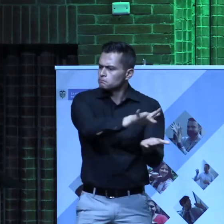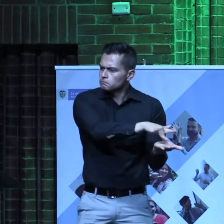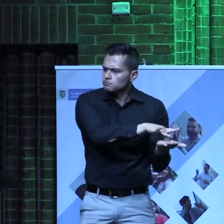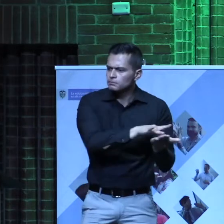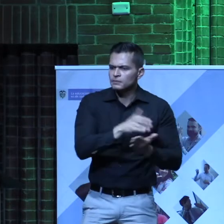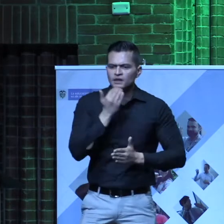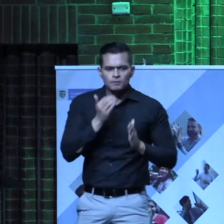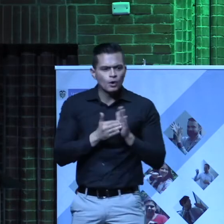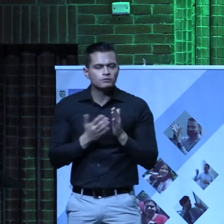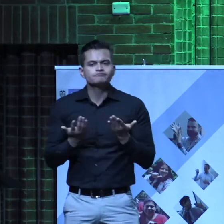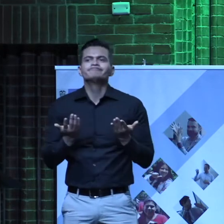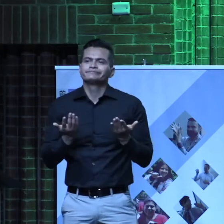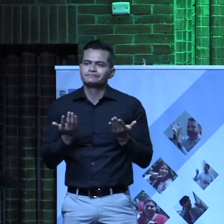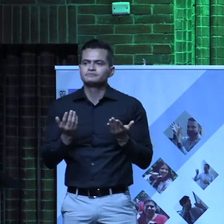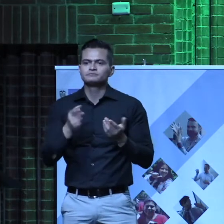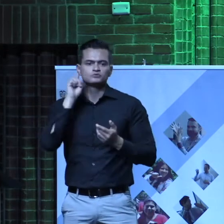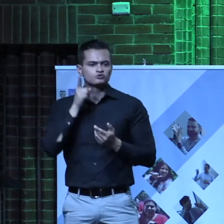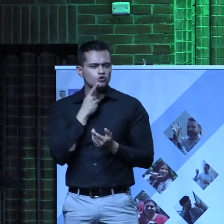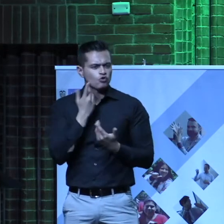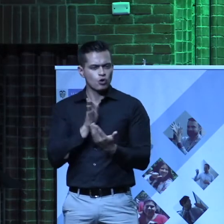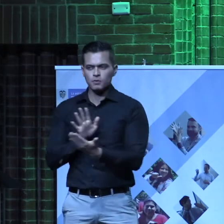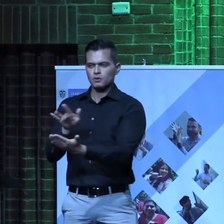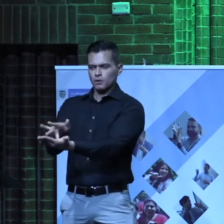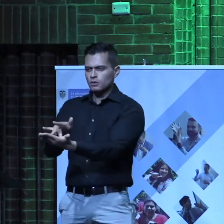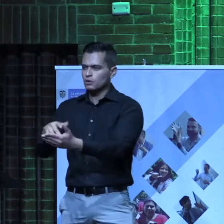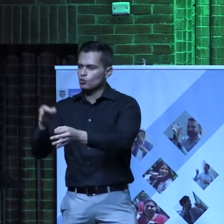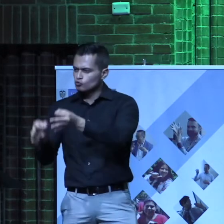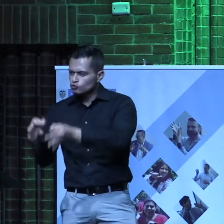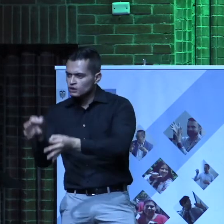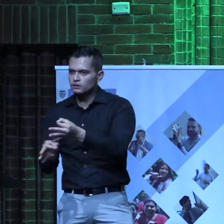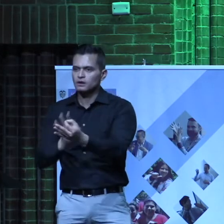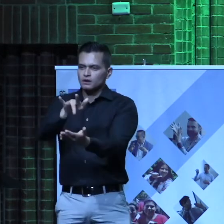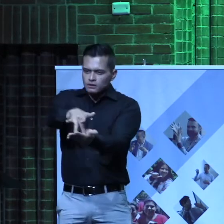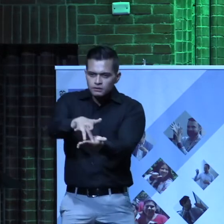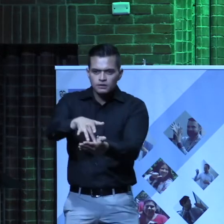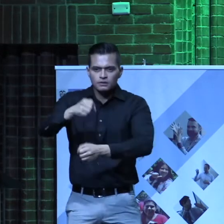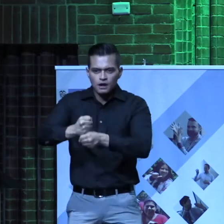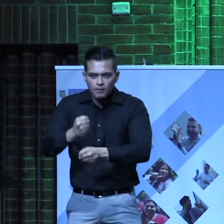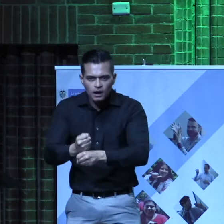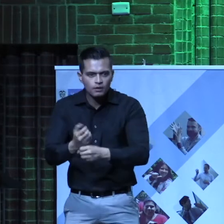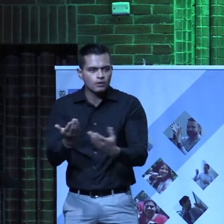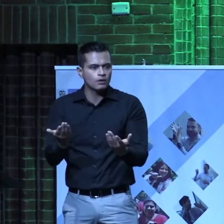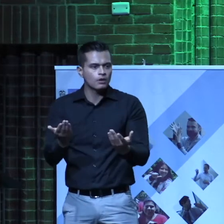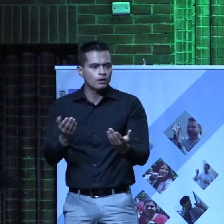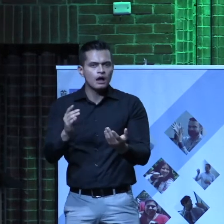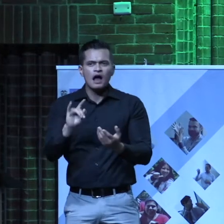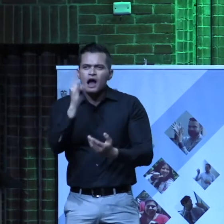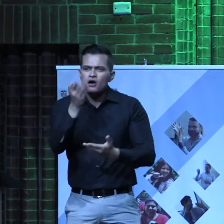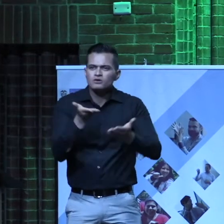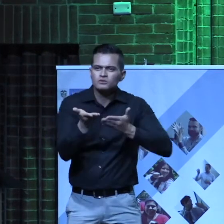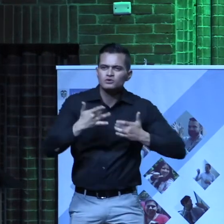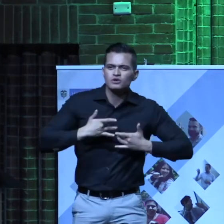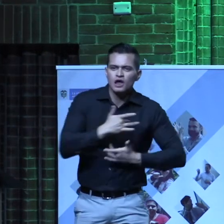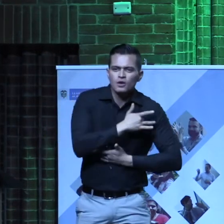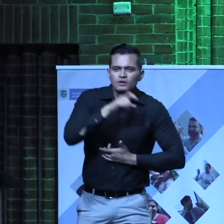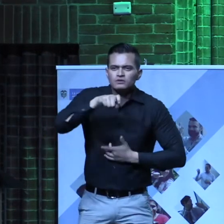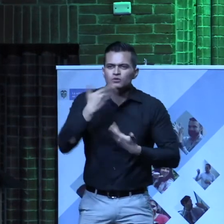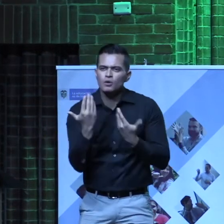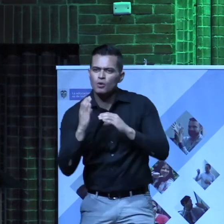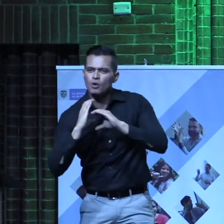las personas sordas puedan acudir a servicios de justicia, para que cuando tengan servicios de salud puedan